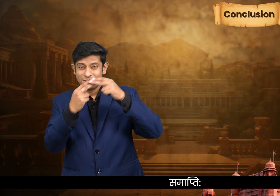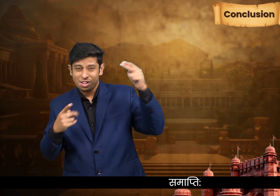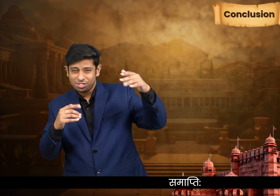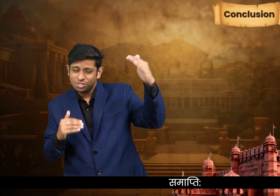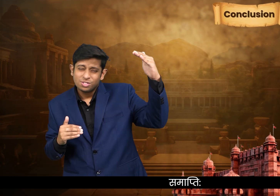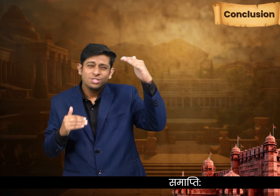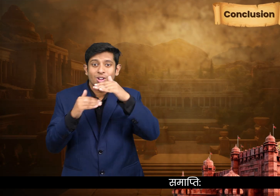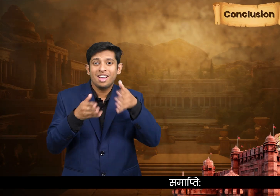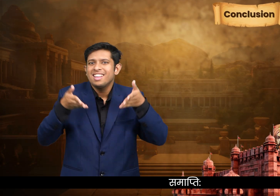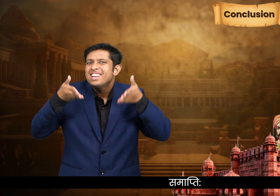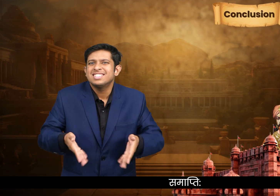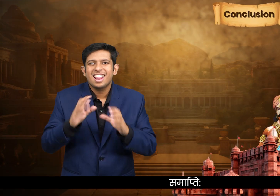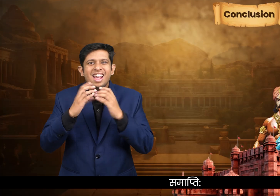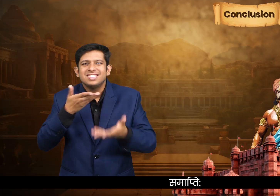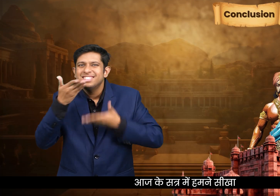समाप्ति।